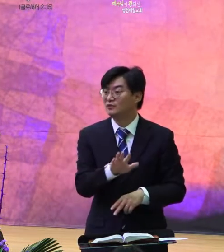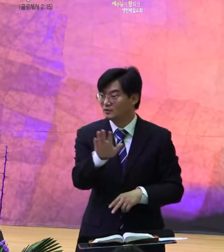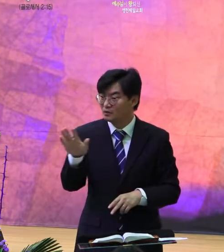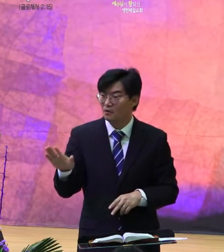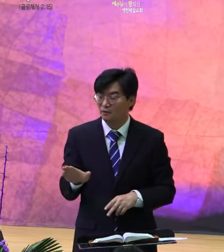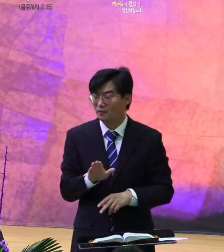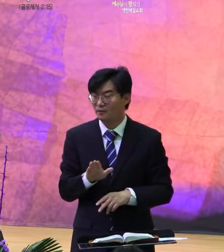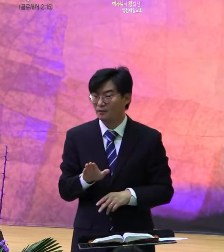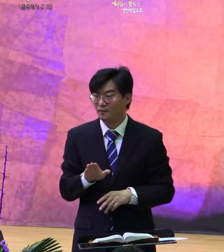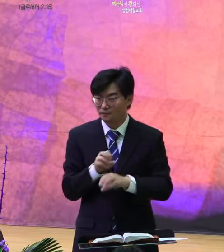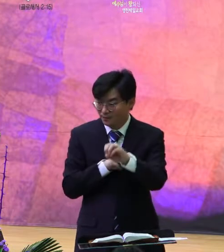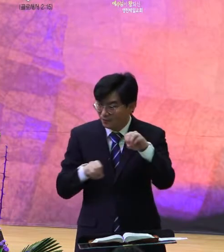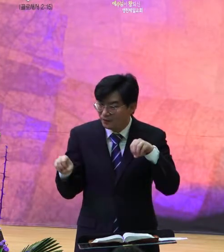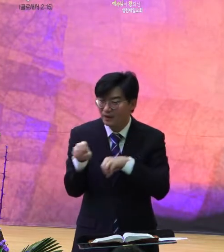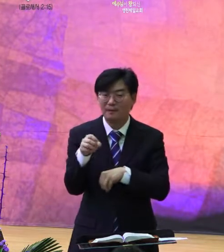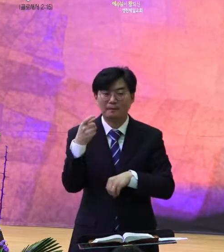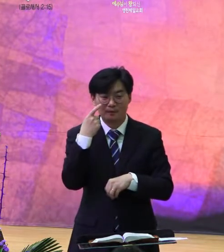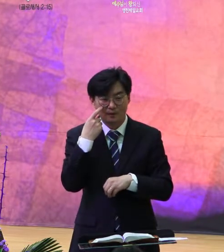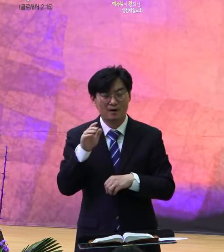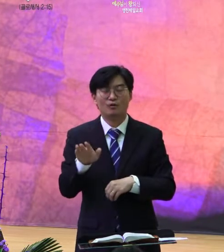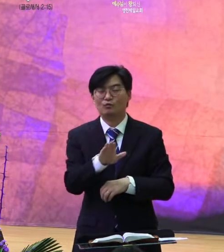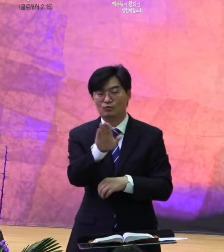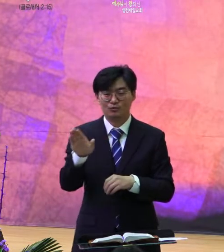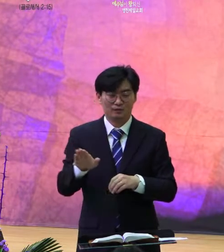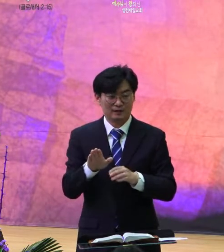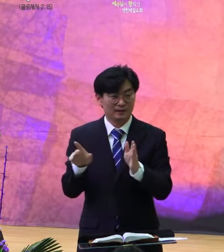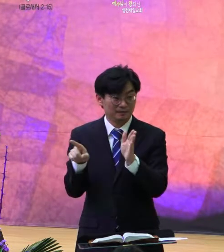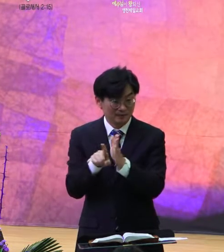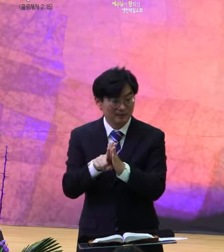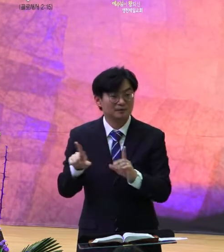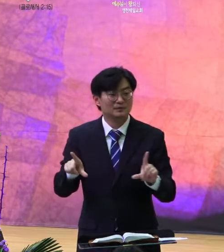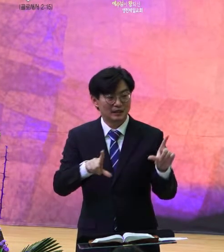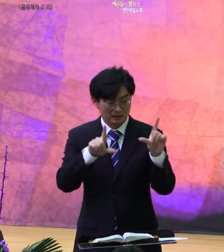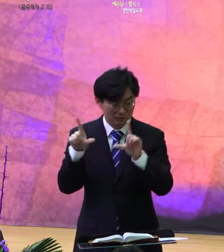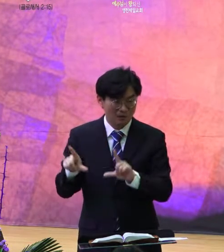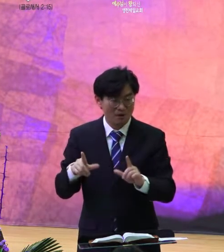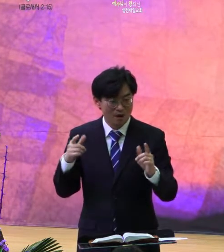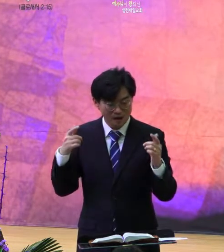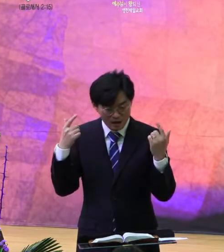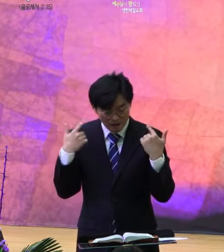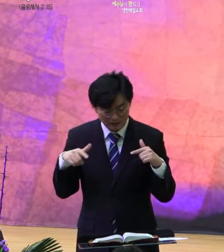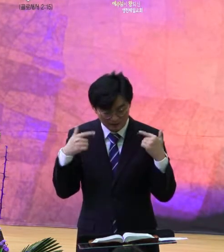박해와 고난과 매우 밀접하게 연결되어 있다는 것을 알 수 있습니다.